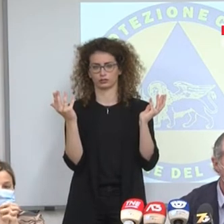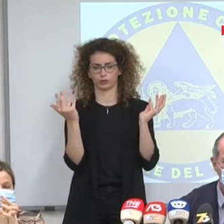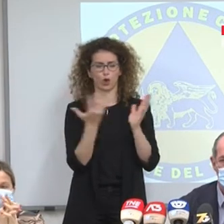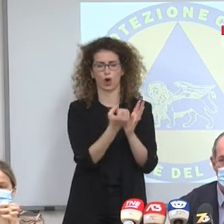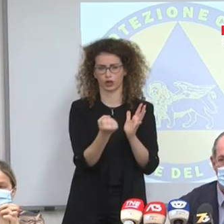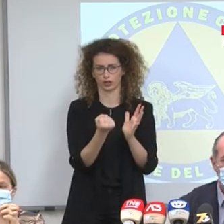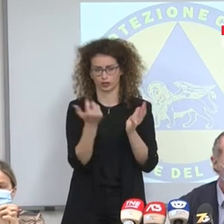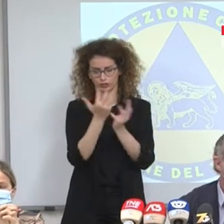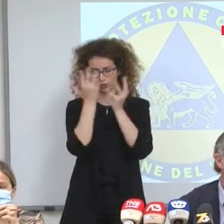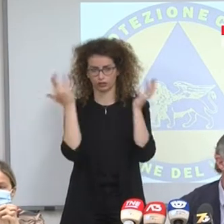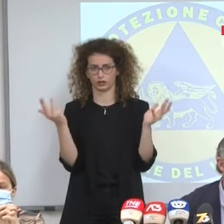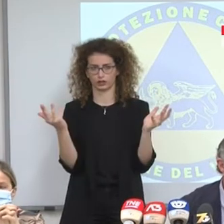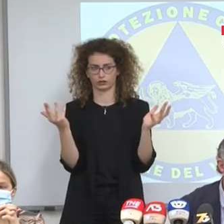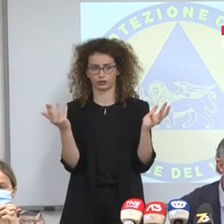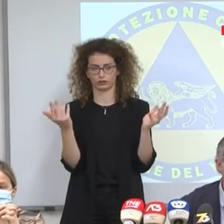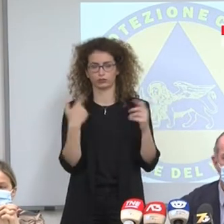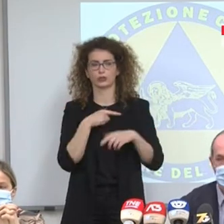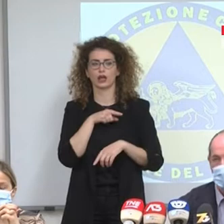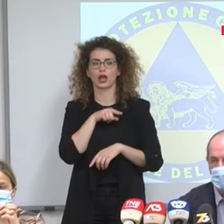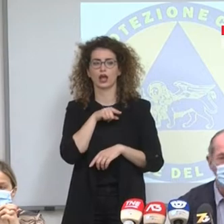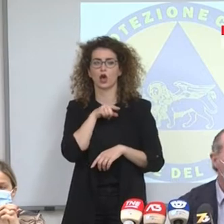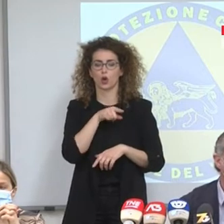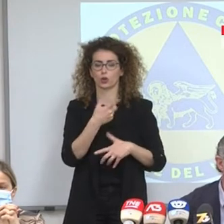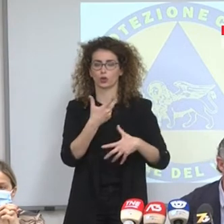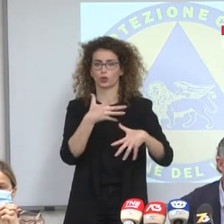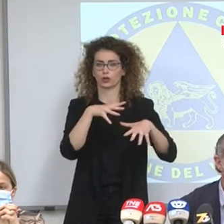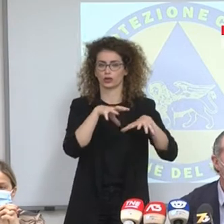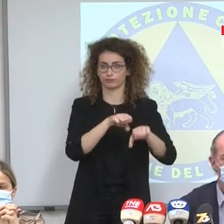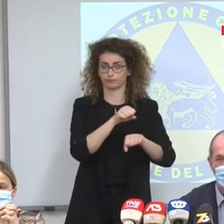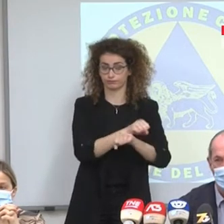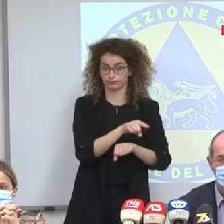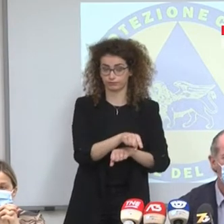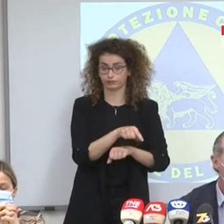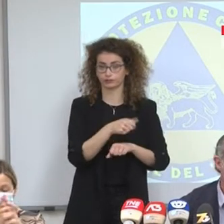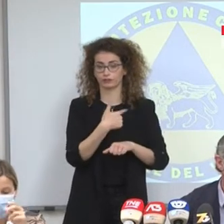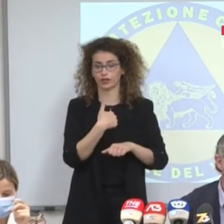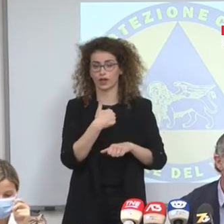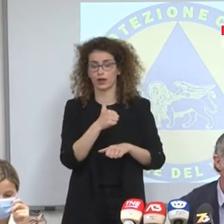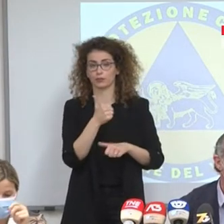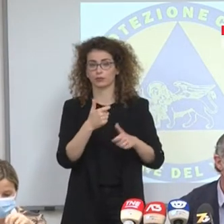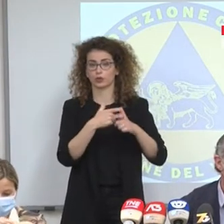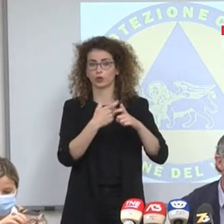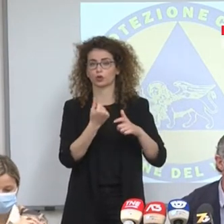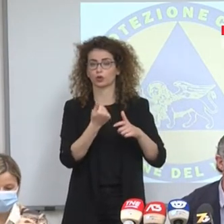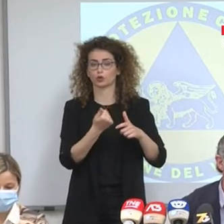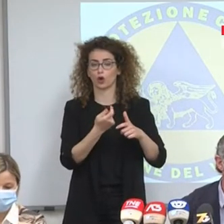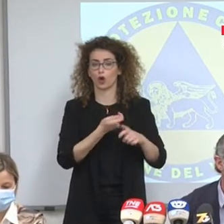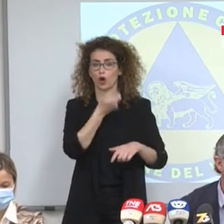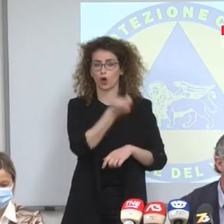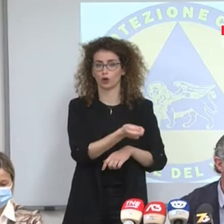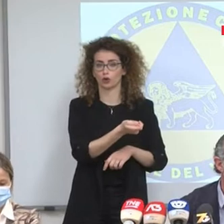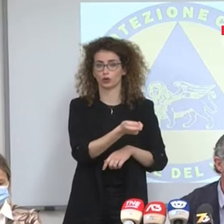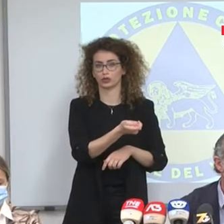parlando, e del fatto che lui è stato trattenuto, dal fatto che aveva fatto un primo versamento, diciamo, una sorta